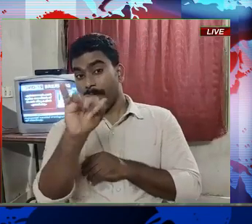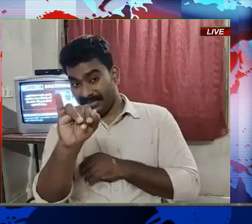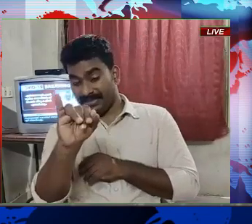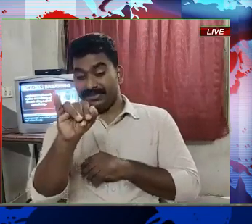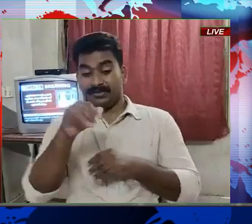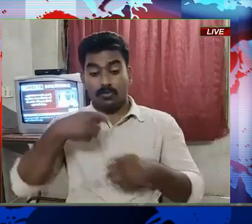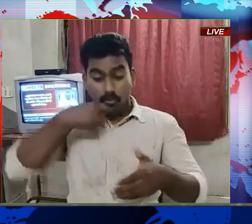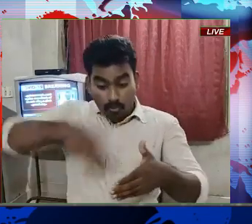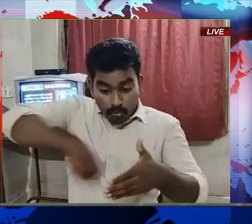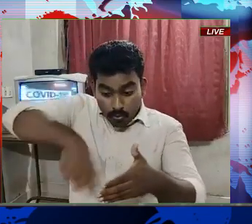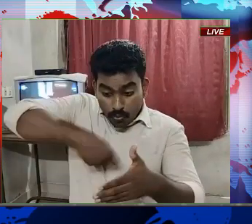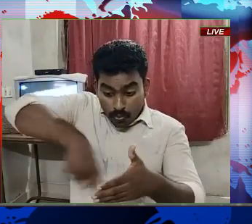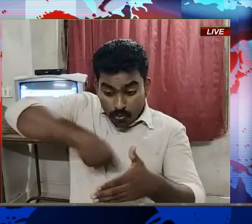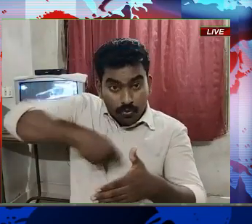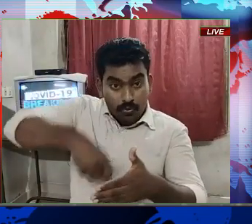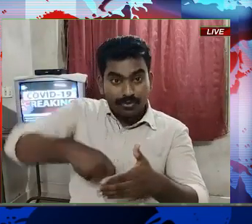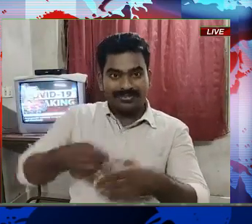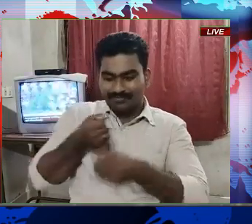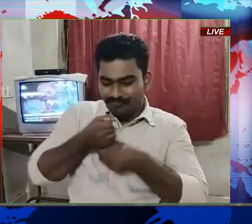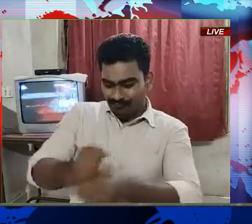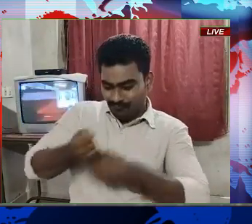2,153 ട്രക്കുകൾ